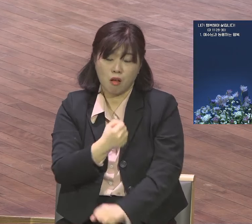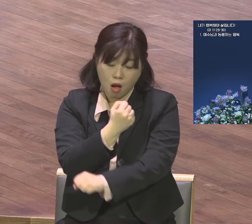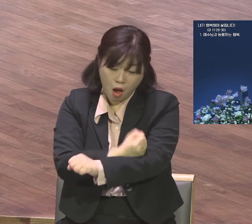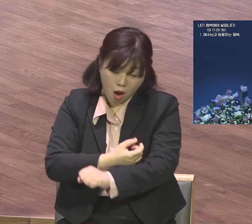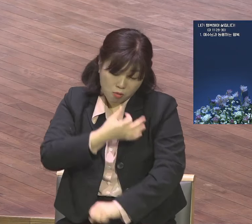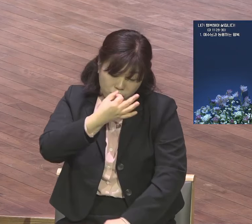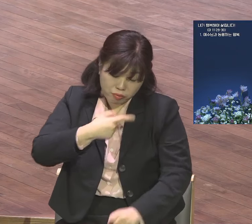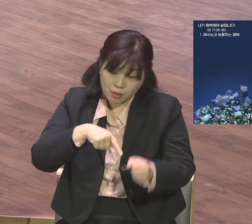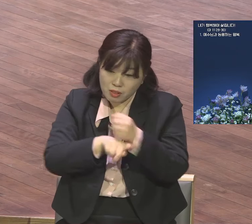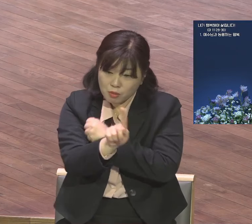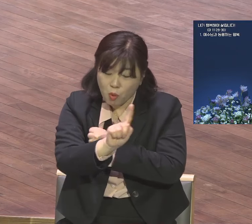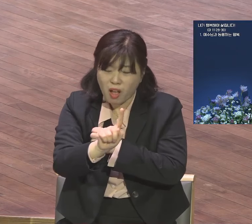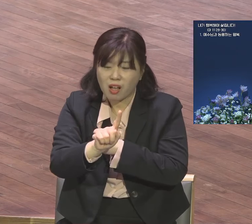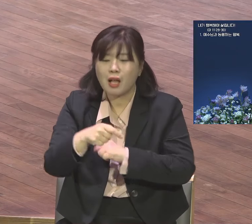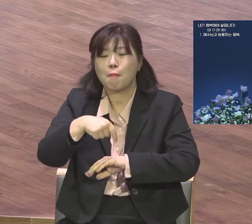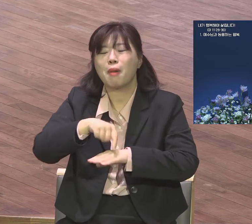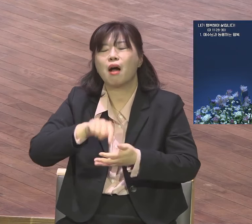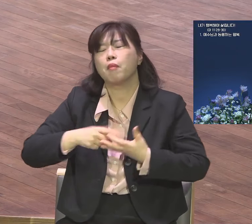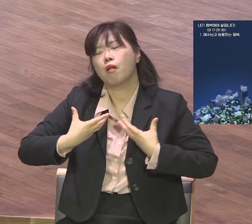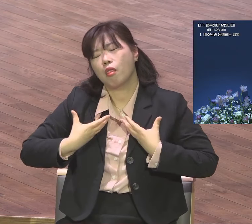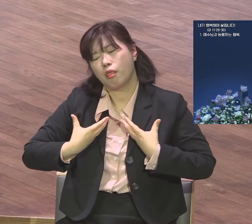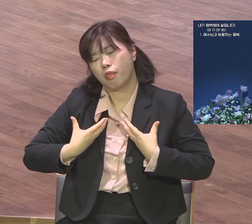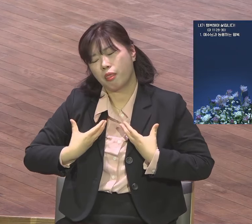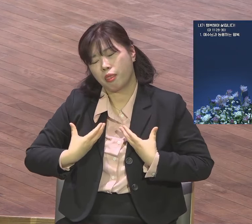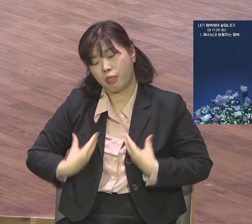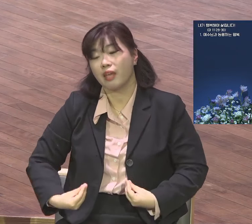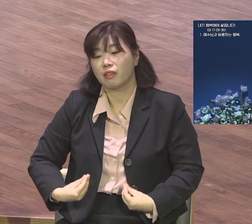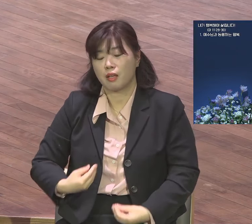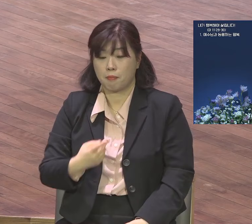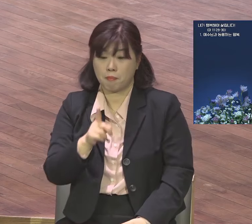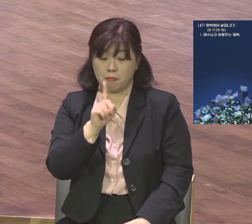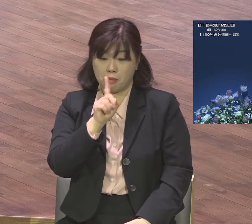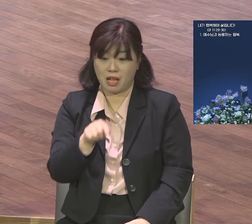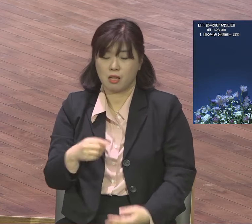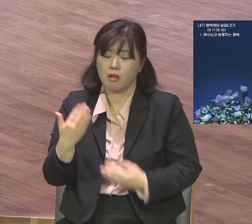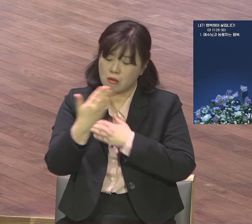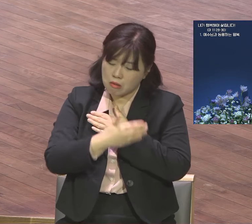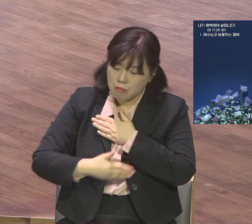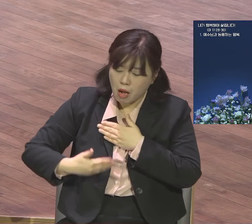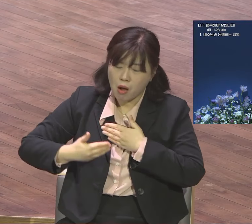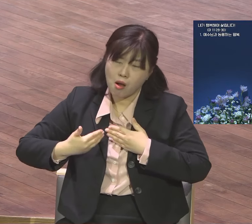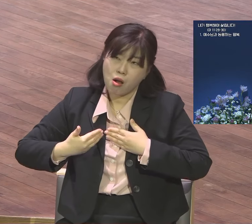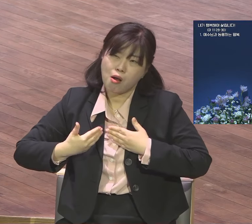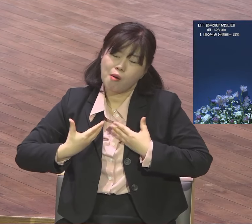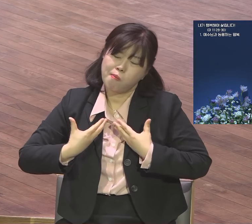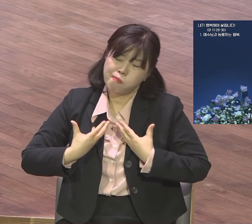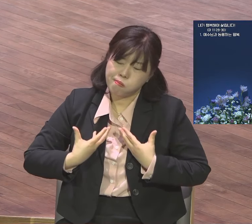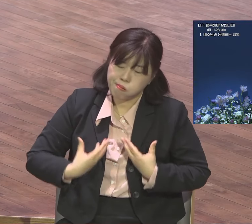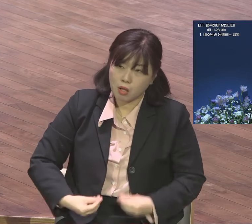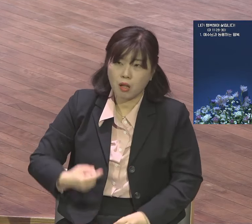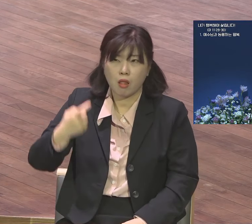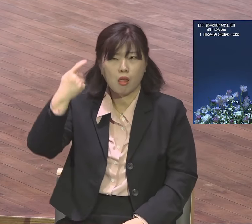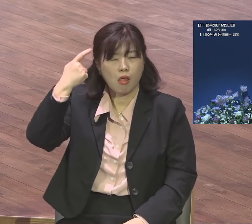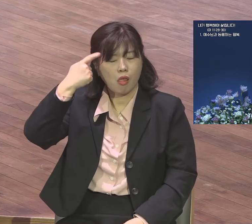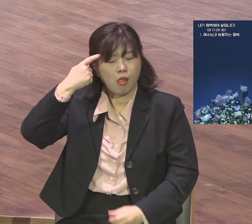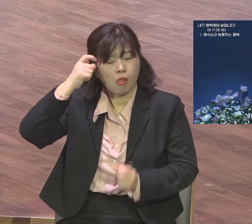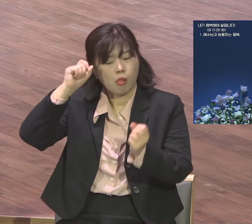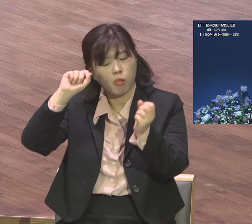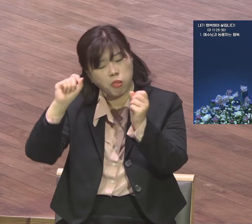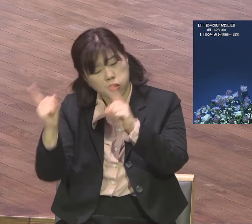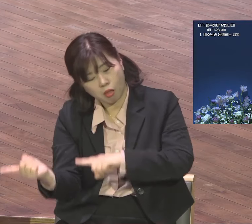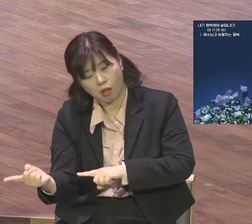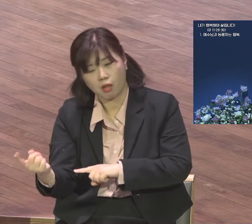잃고 낙담하다라는 의미를 가지고 있습니다. 육체적으로, 정신적으로, 영적으로 힘이 고갈된